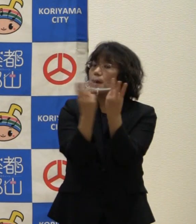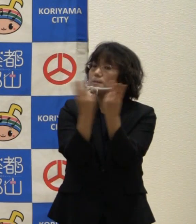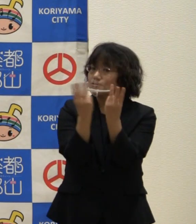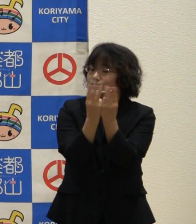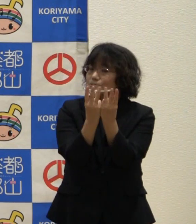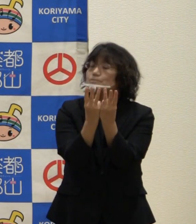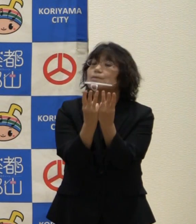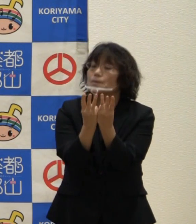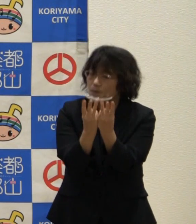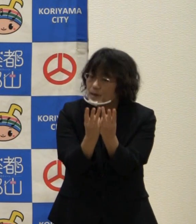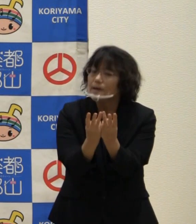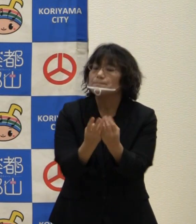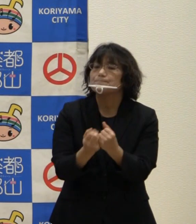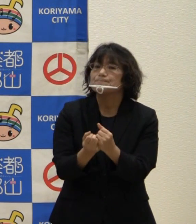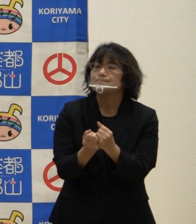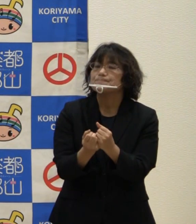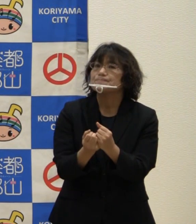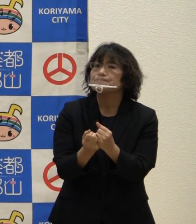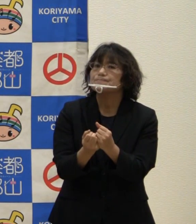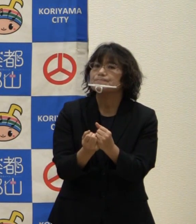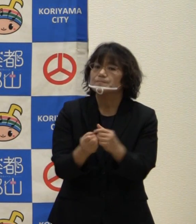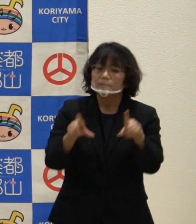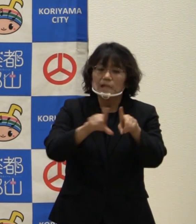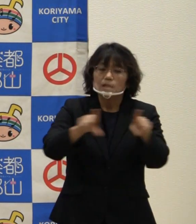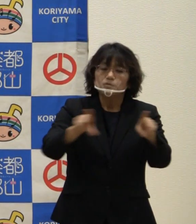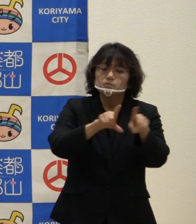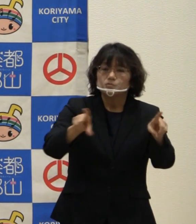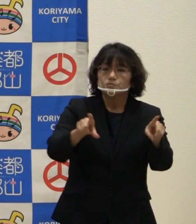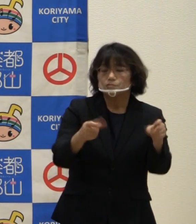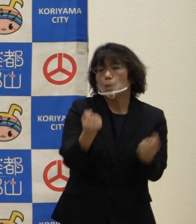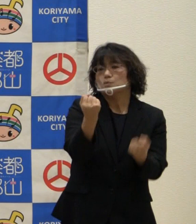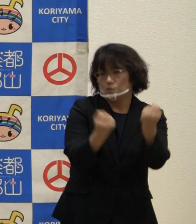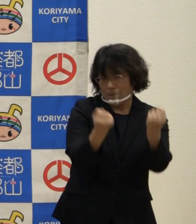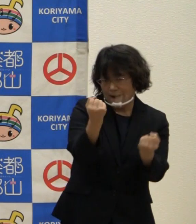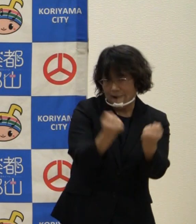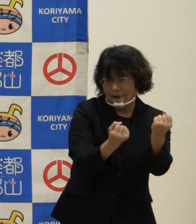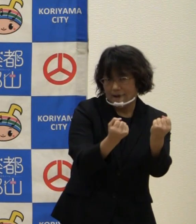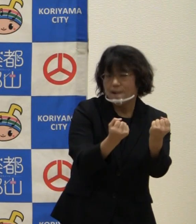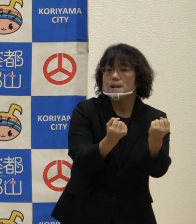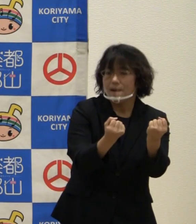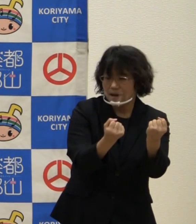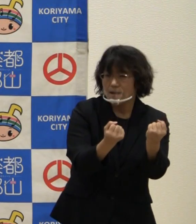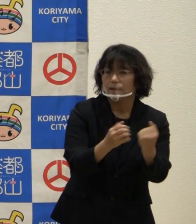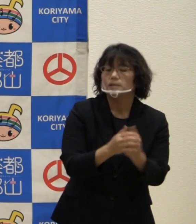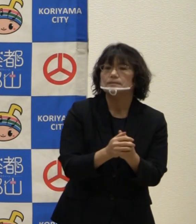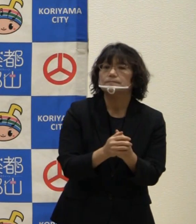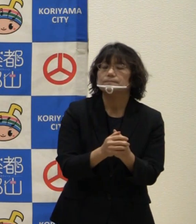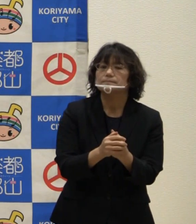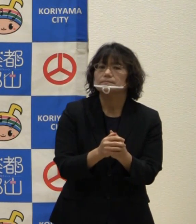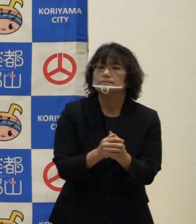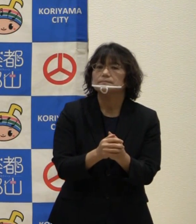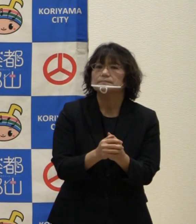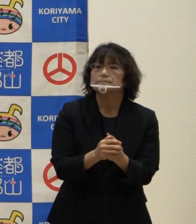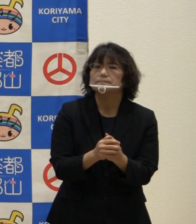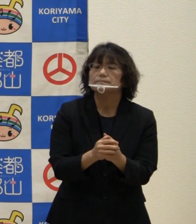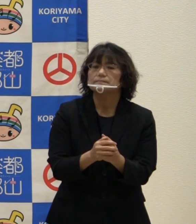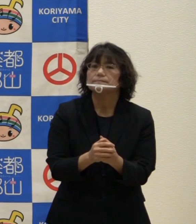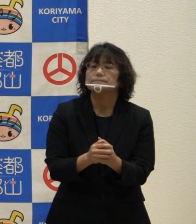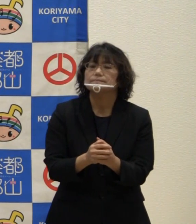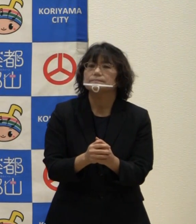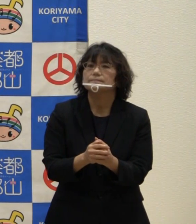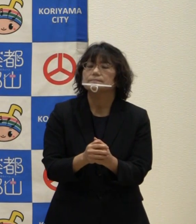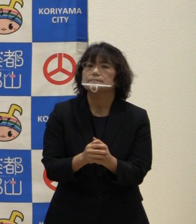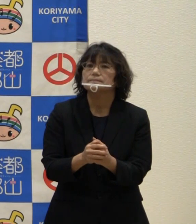急速ではなく普通待機で、想定してございますが、こちらは一応現時点におきまし